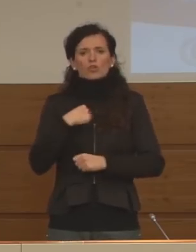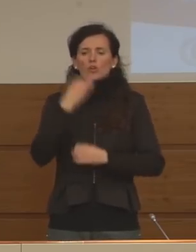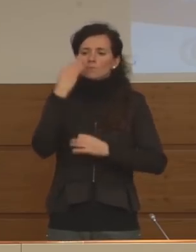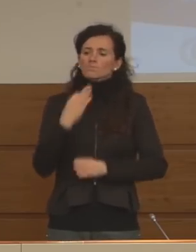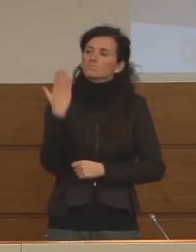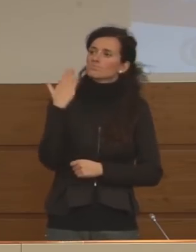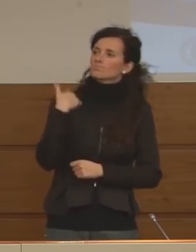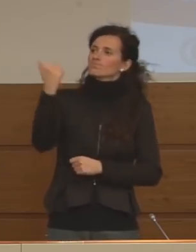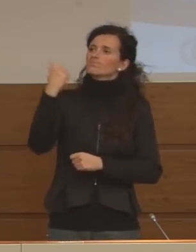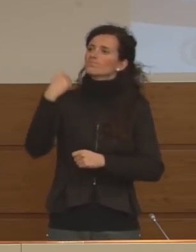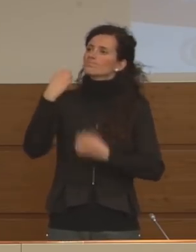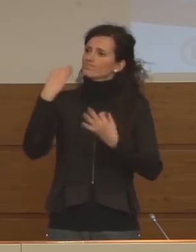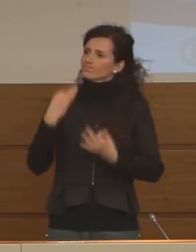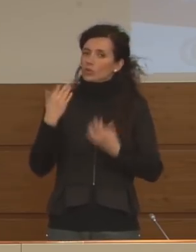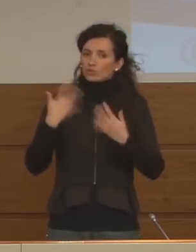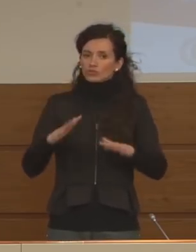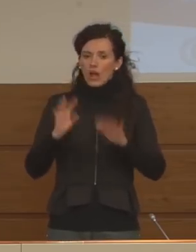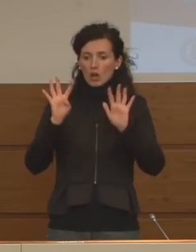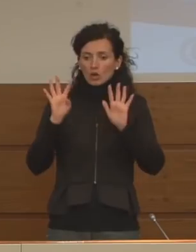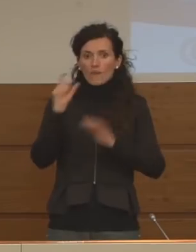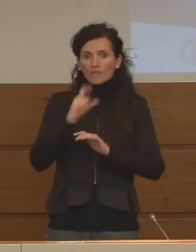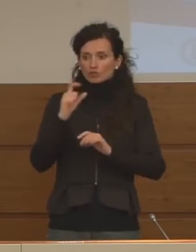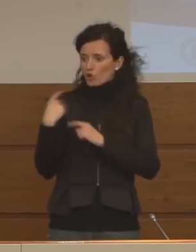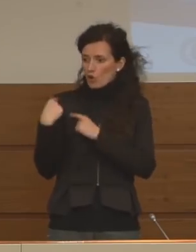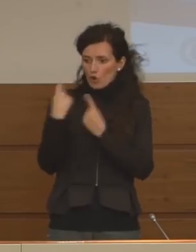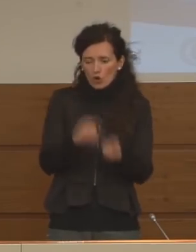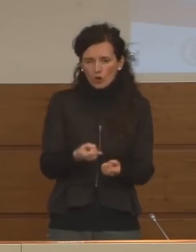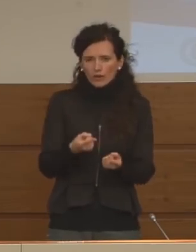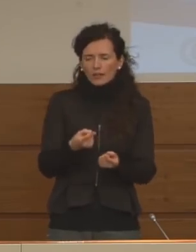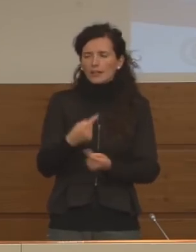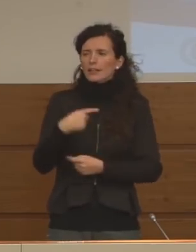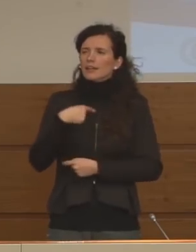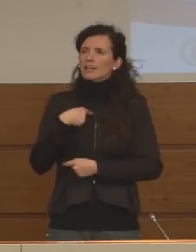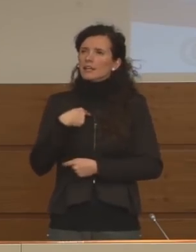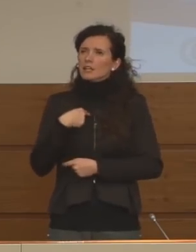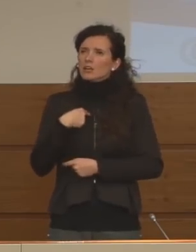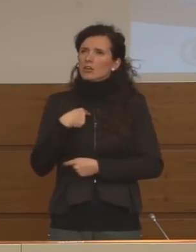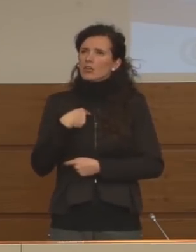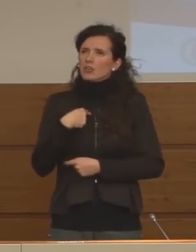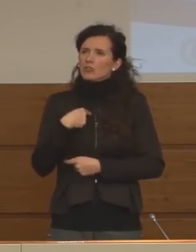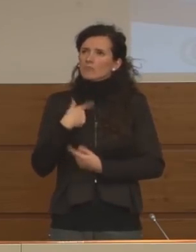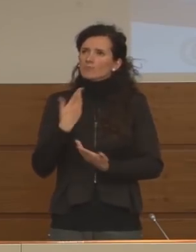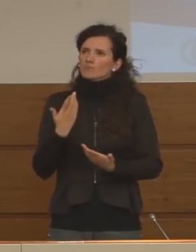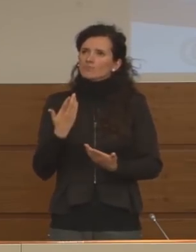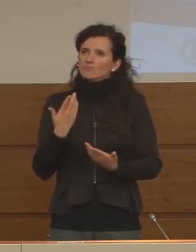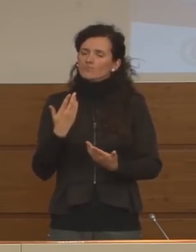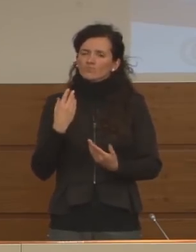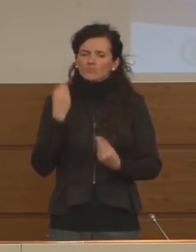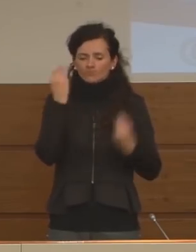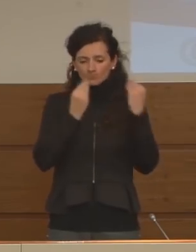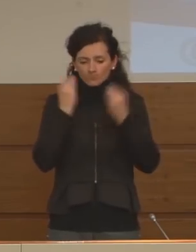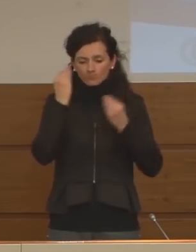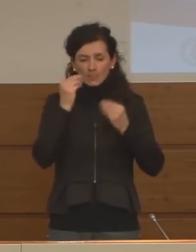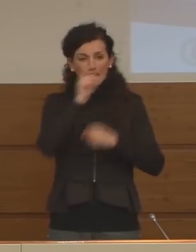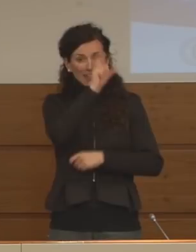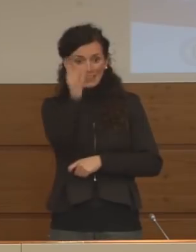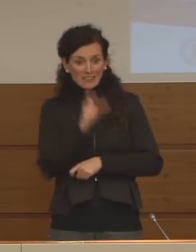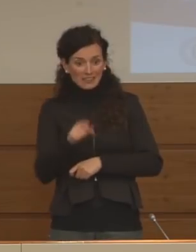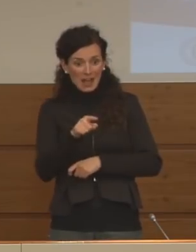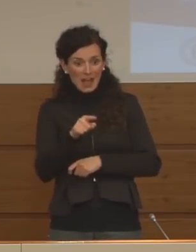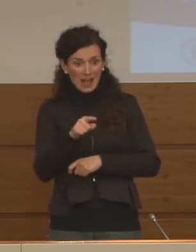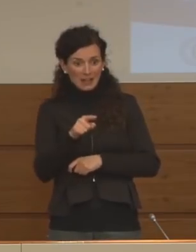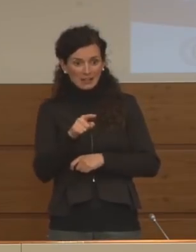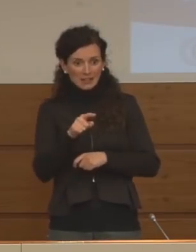a fare da nove giorni sono certo che il modello italiano